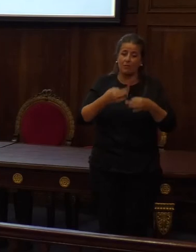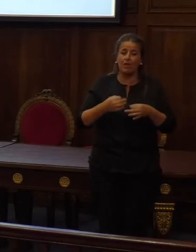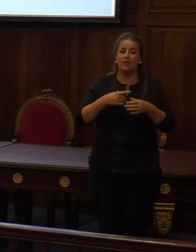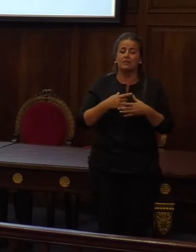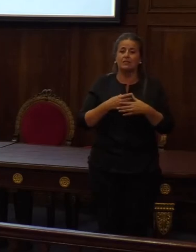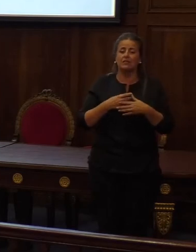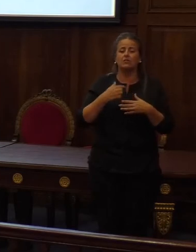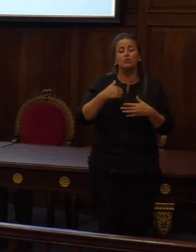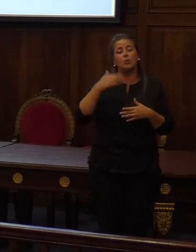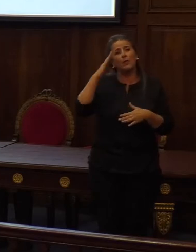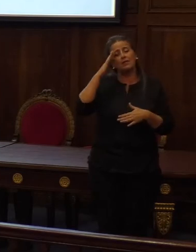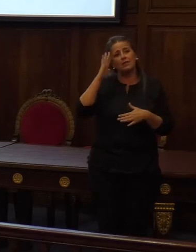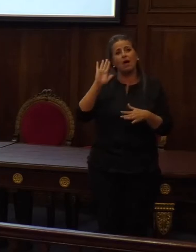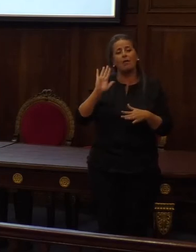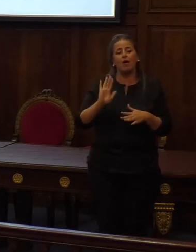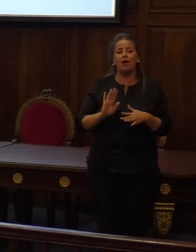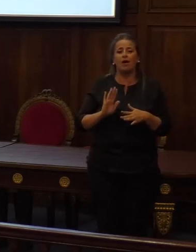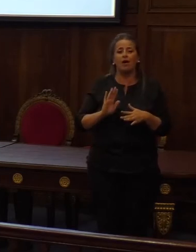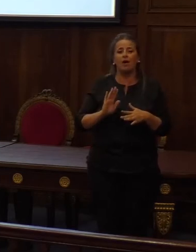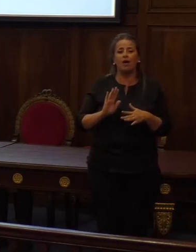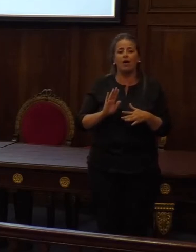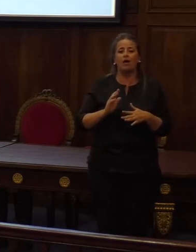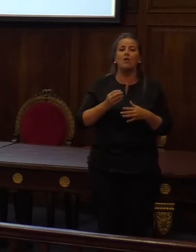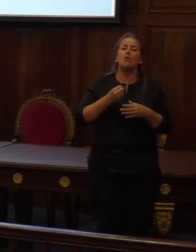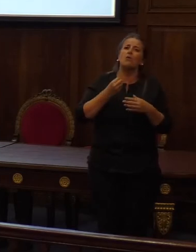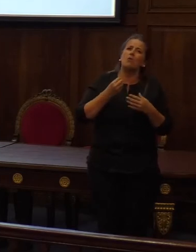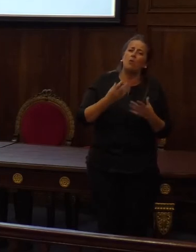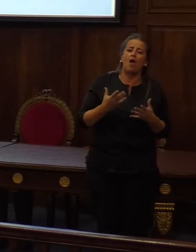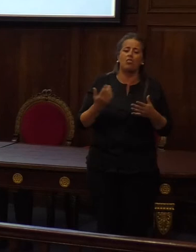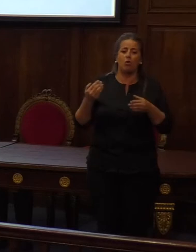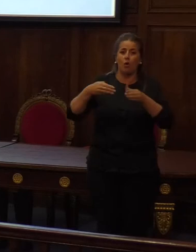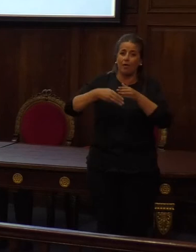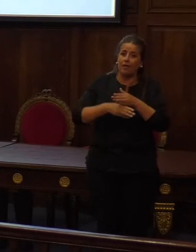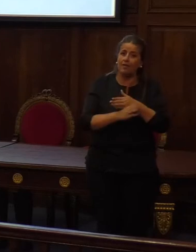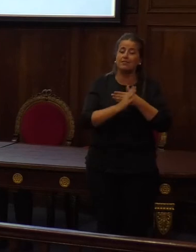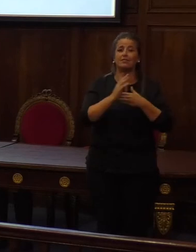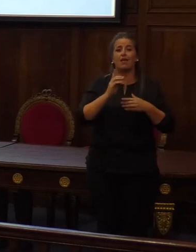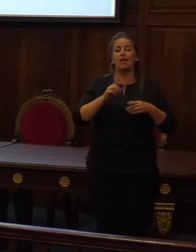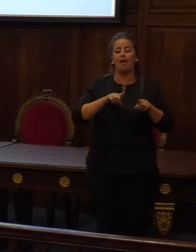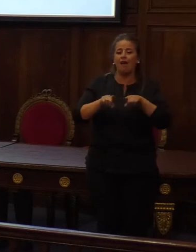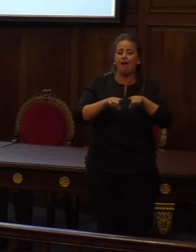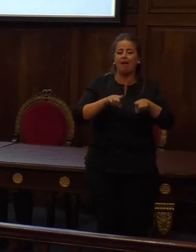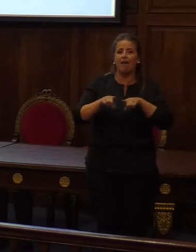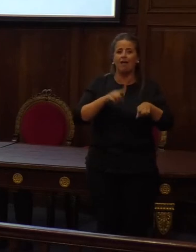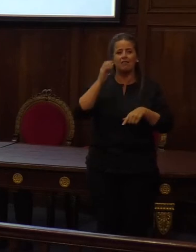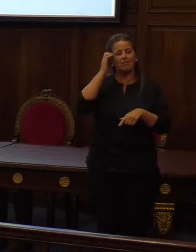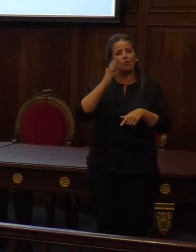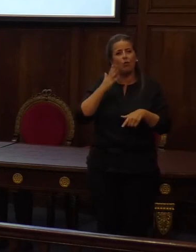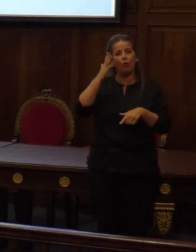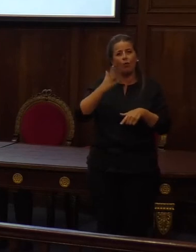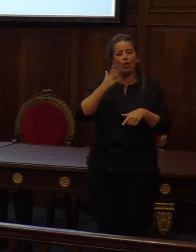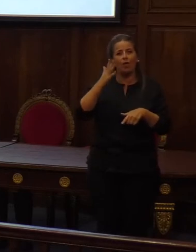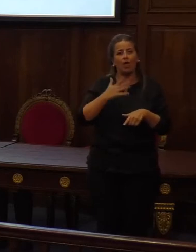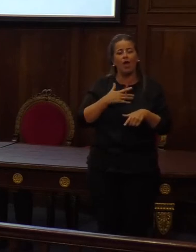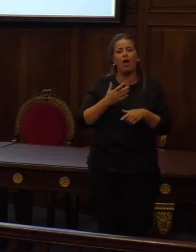Y yo pensaba que cuando ingresé a la carrera de Psicología, lo hice